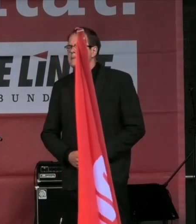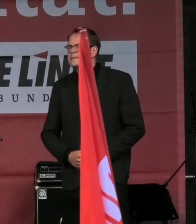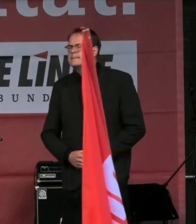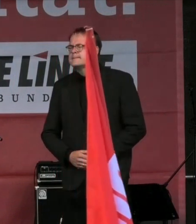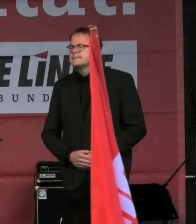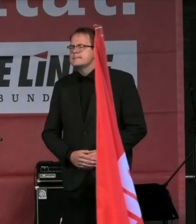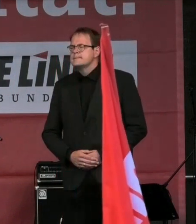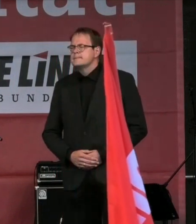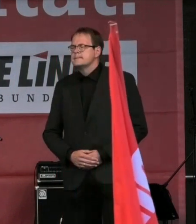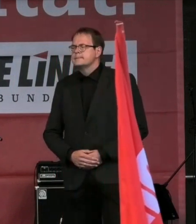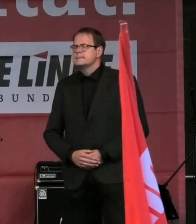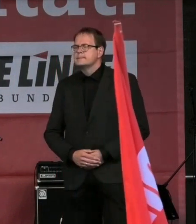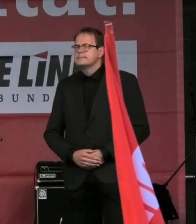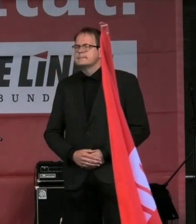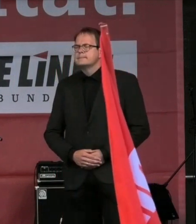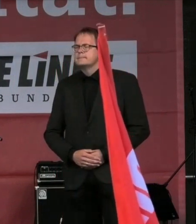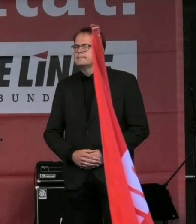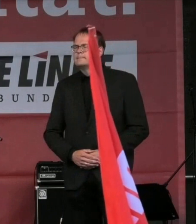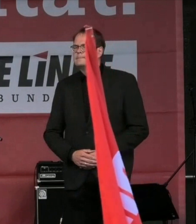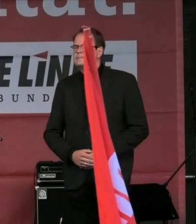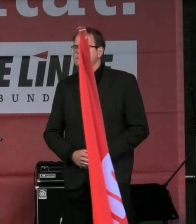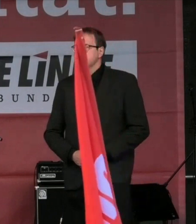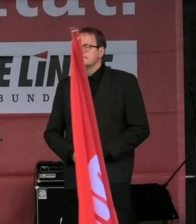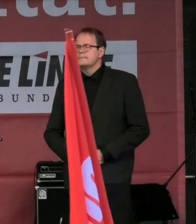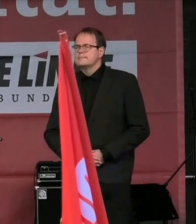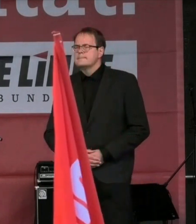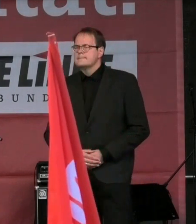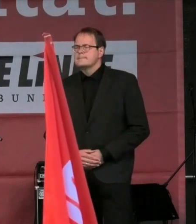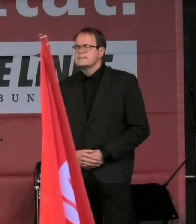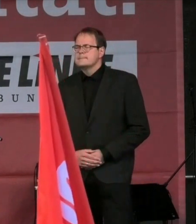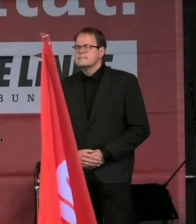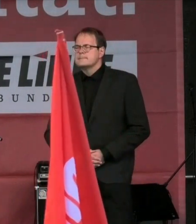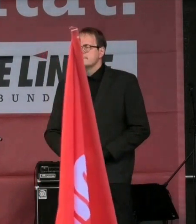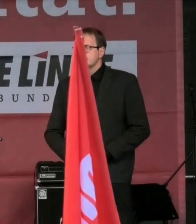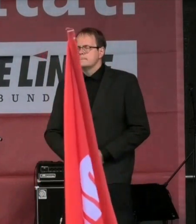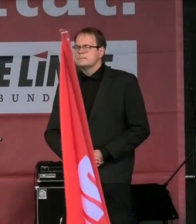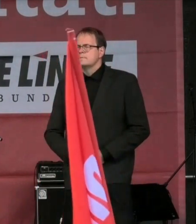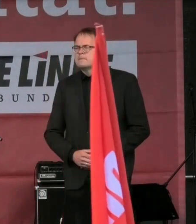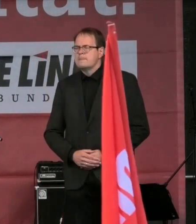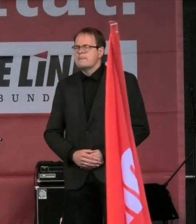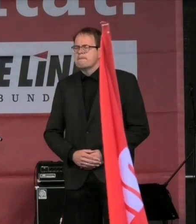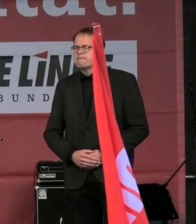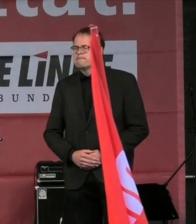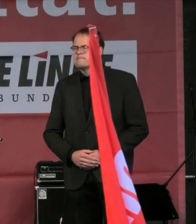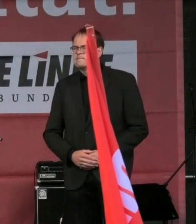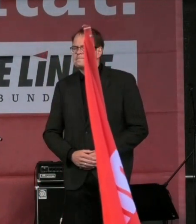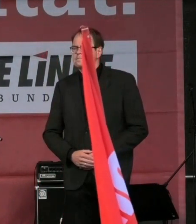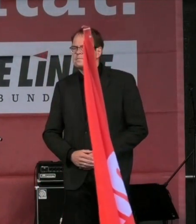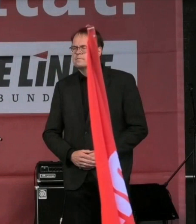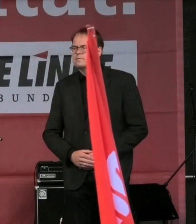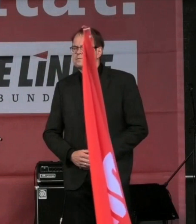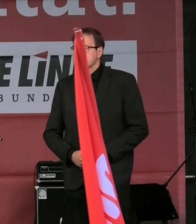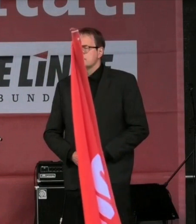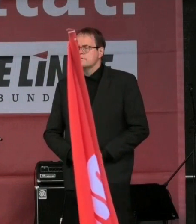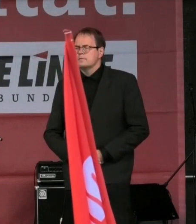ist zumindest nicht im interesse des weltfriedens dass die nato bis zur russischen grenze vorgerückt ist das nato manöver wie